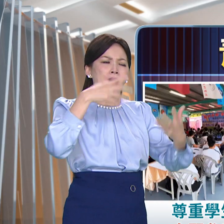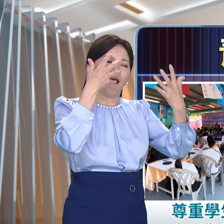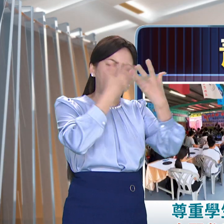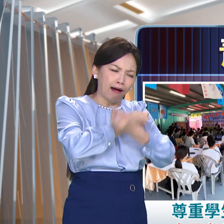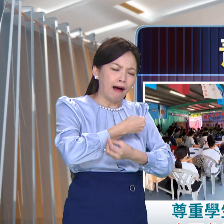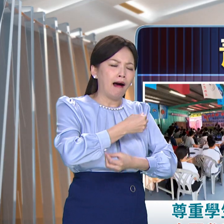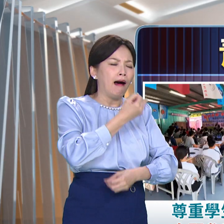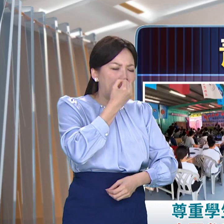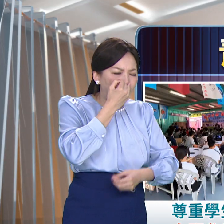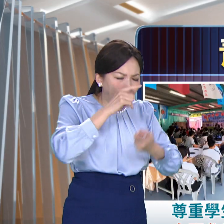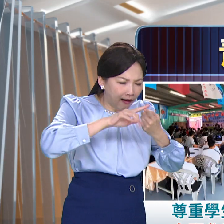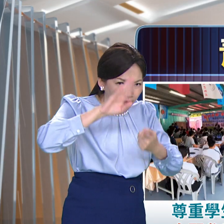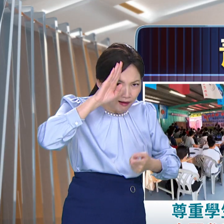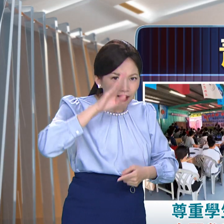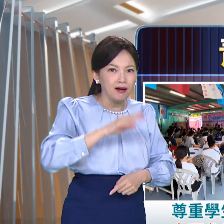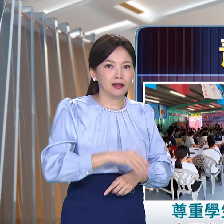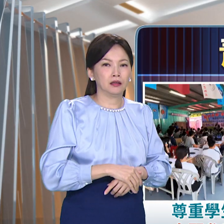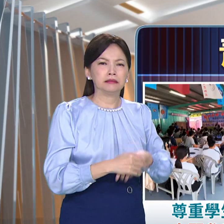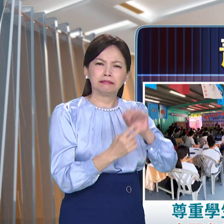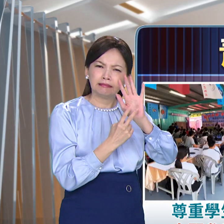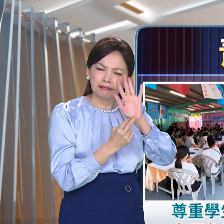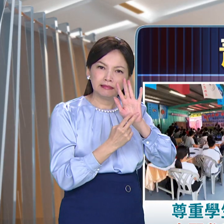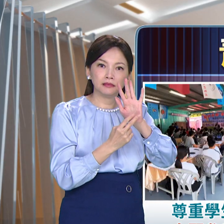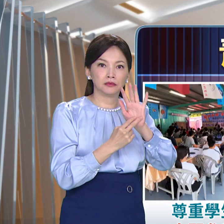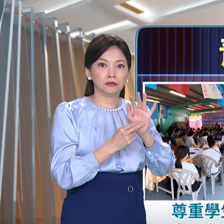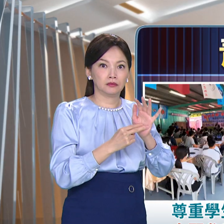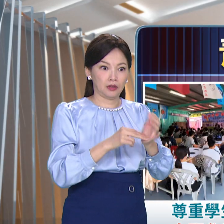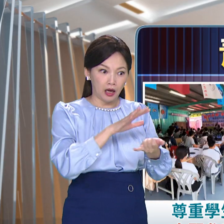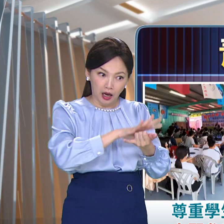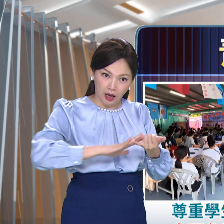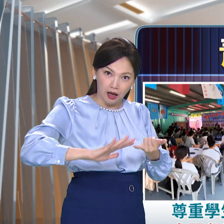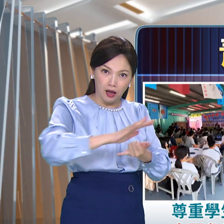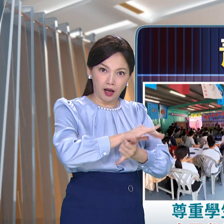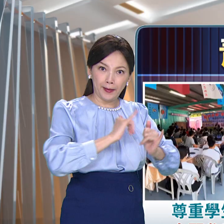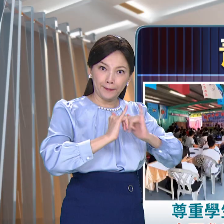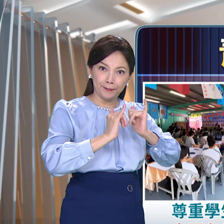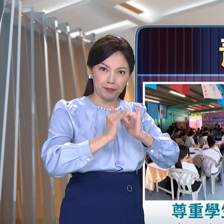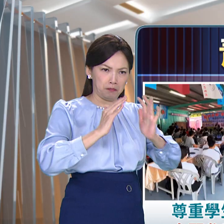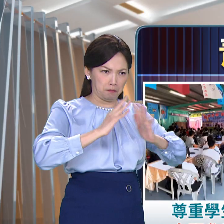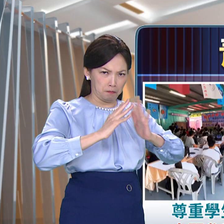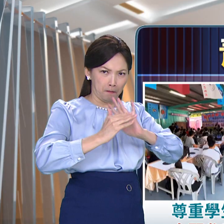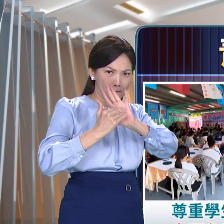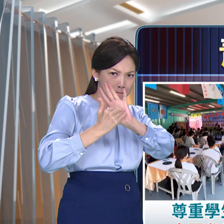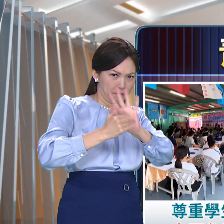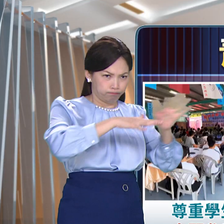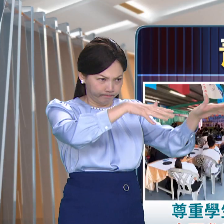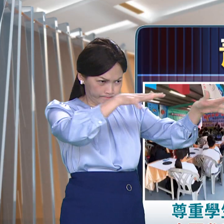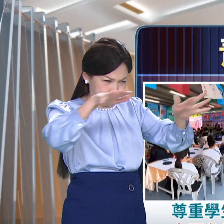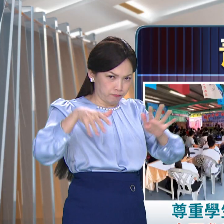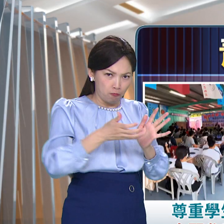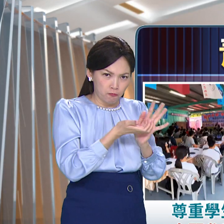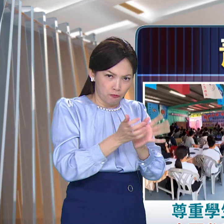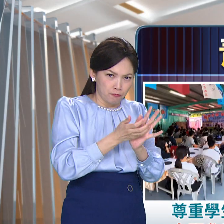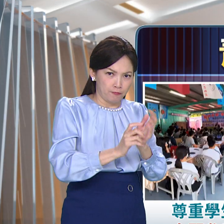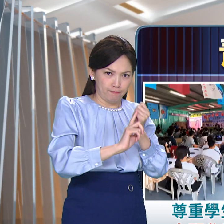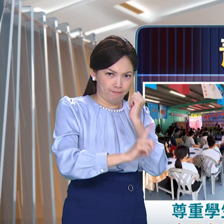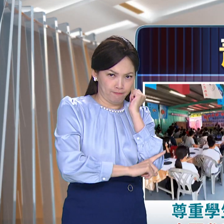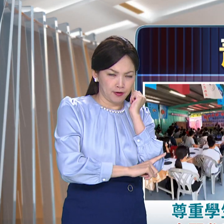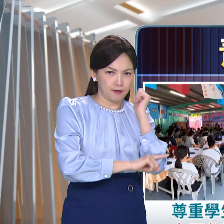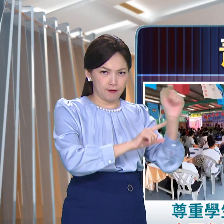且重申按照全民防卫动员准备法，过去高中生就会